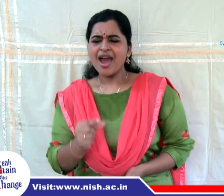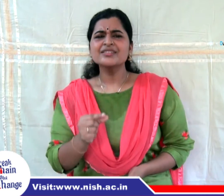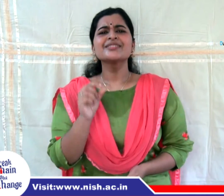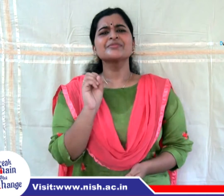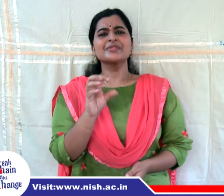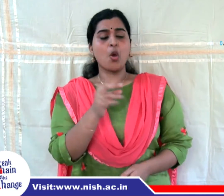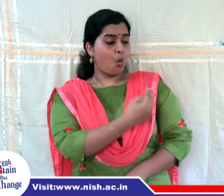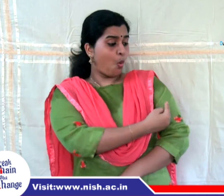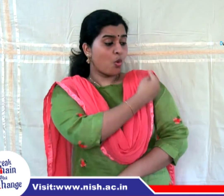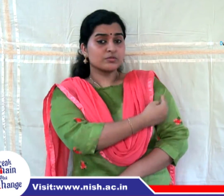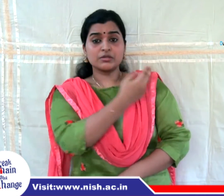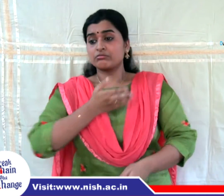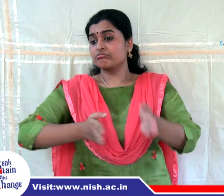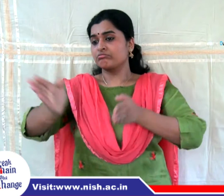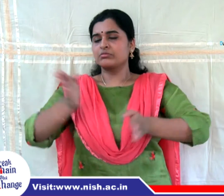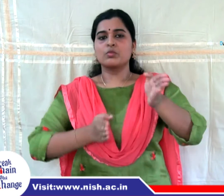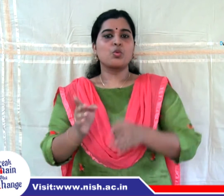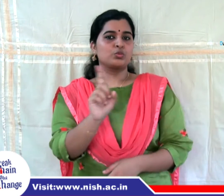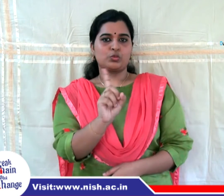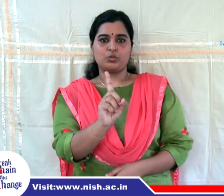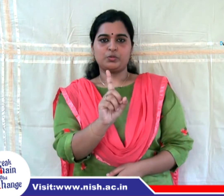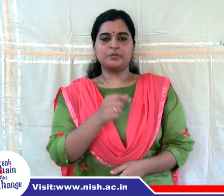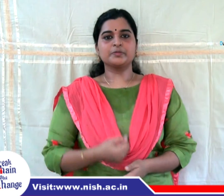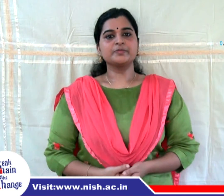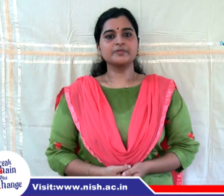അനാവശ്യ ആശുപത്രി സന്ദർശനങ്ങൾ ഒഴിവാക്കുക.